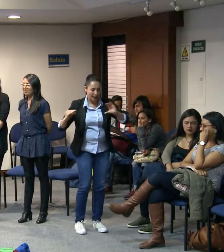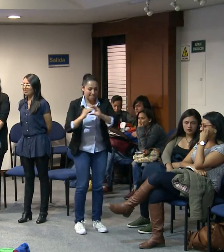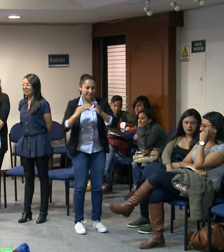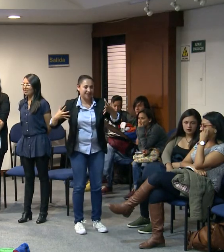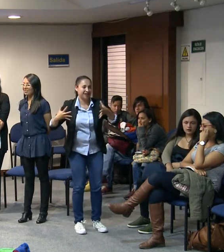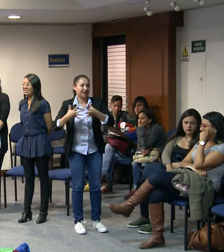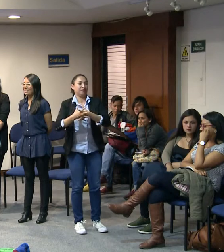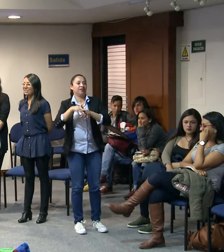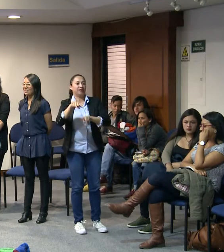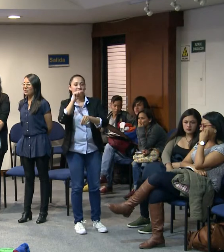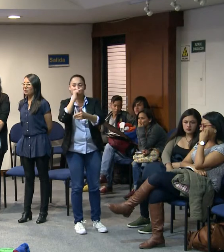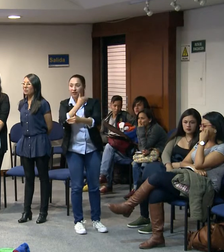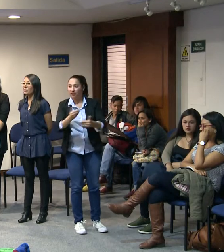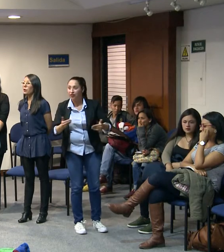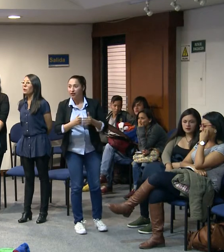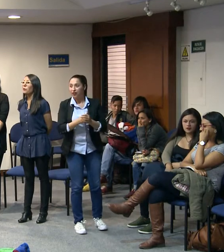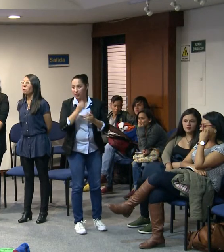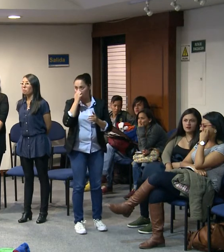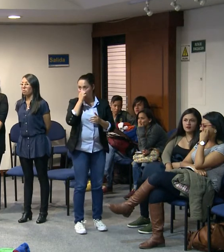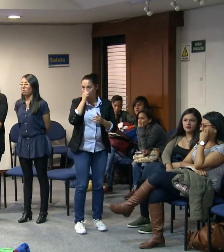Y la otra pregunta.